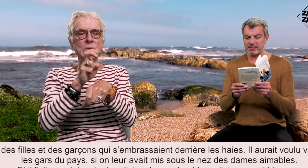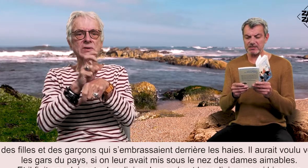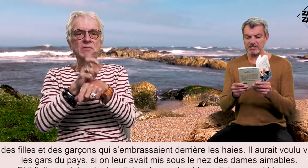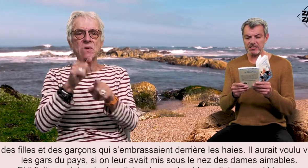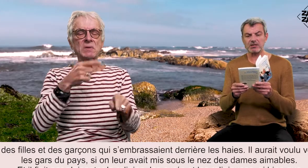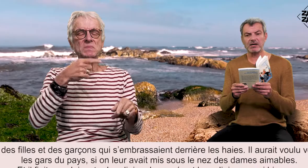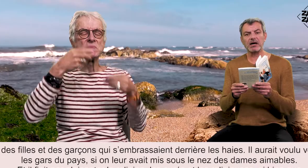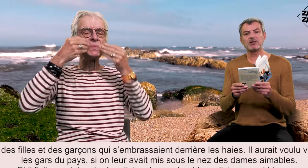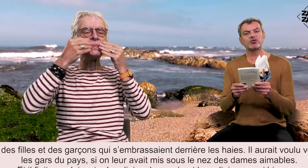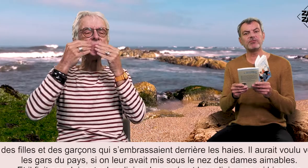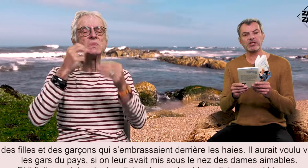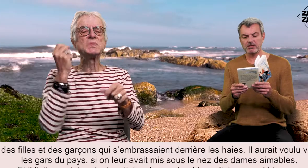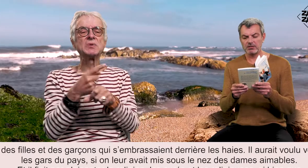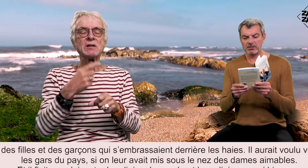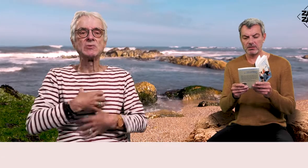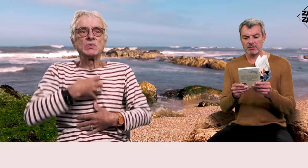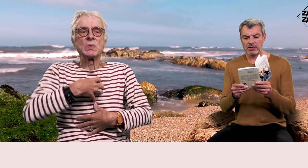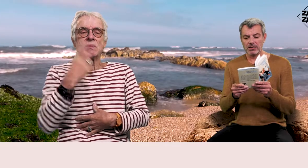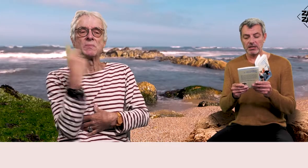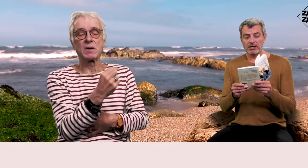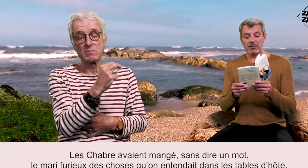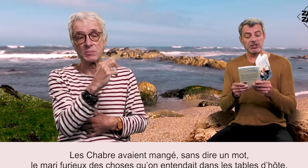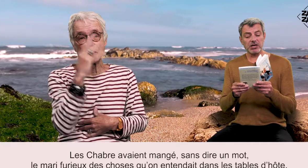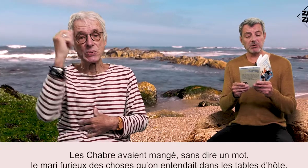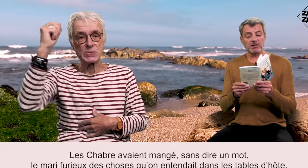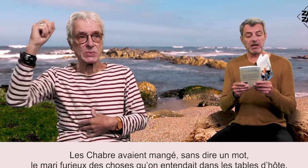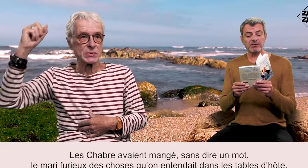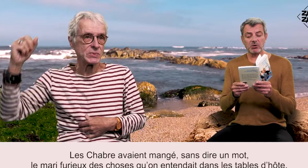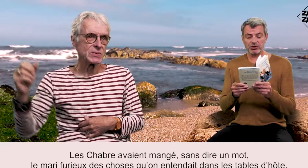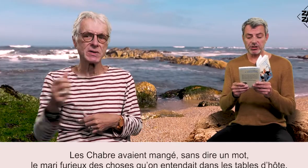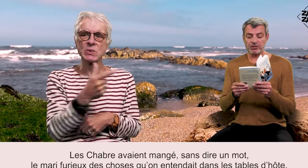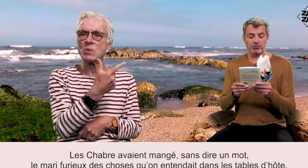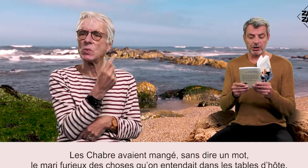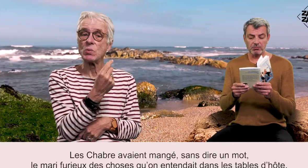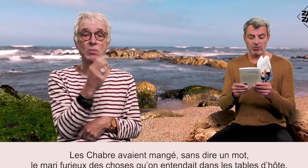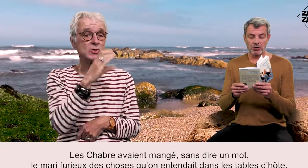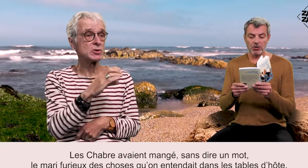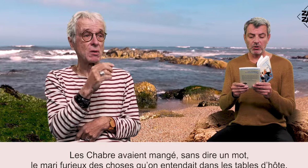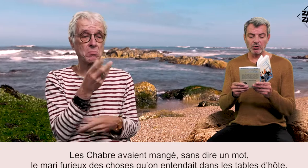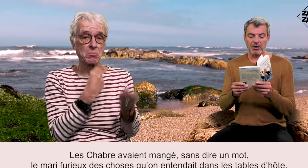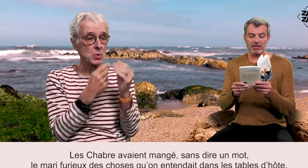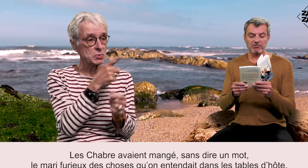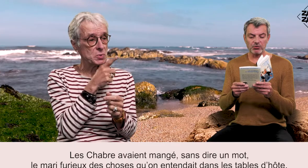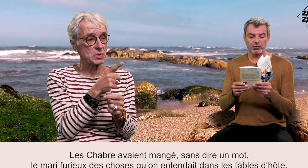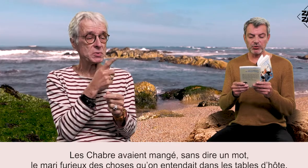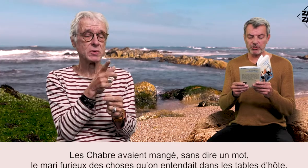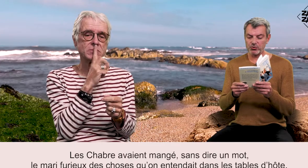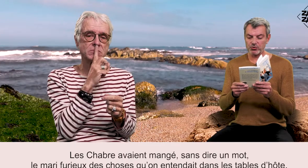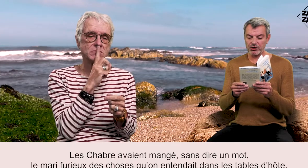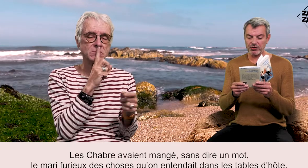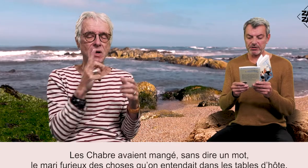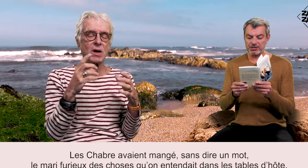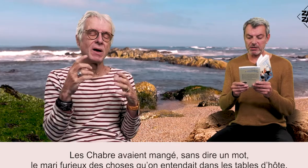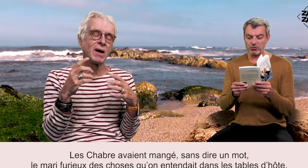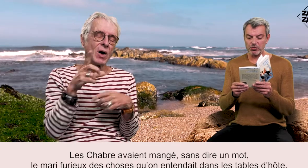jeta sa serviette et s'en alla suffoquer. Les chabres avaient mangé sans dire un mot, le mari furieux des